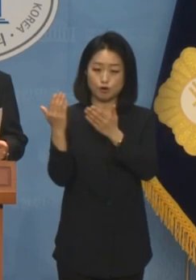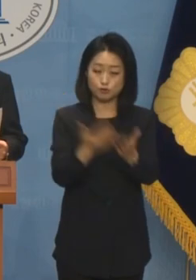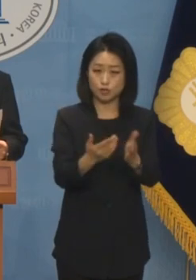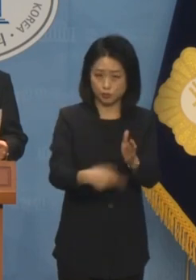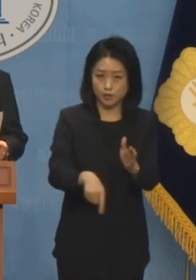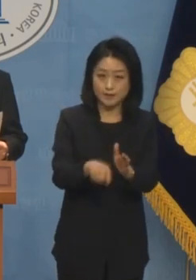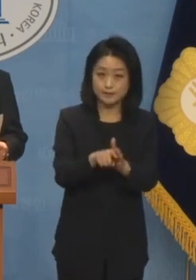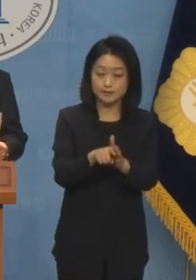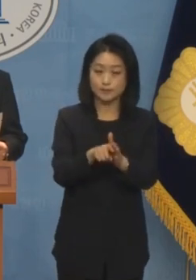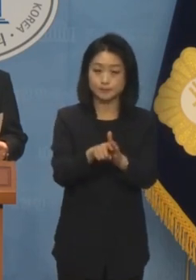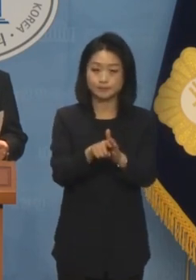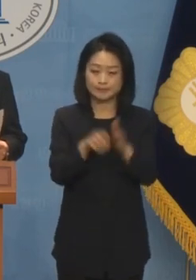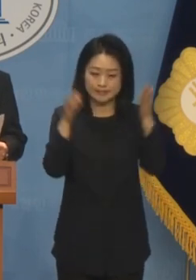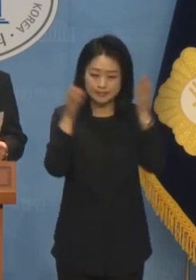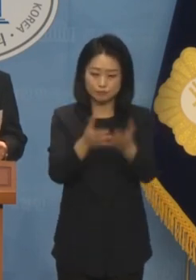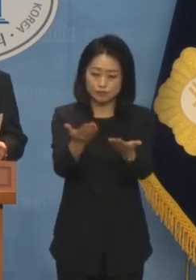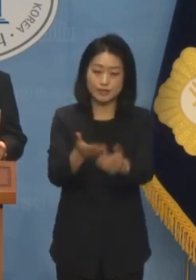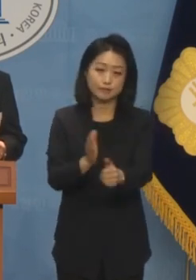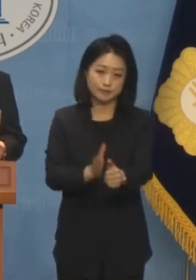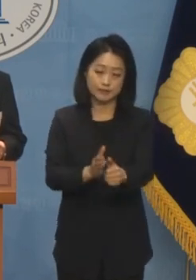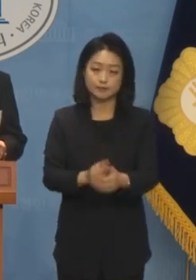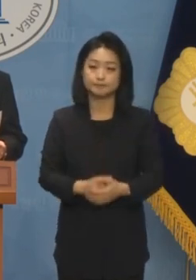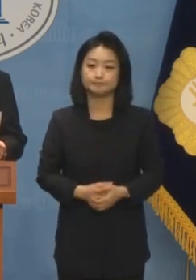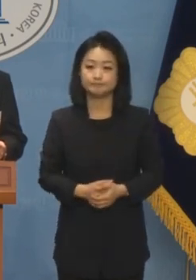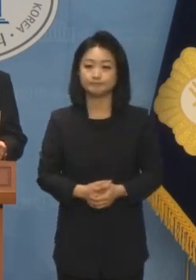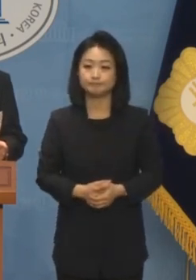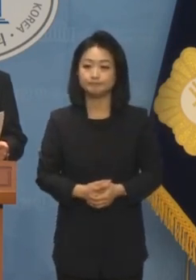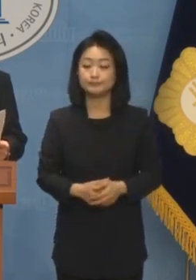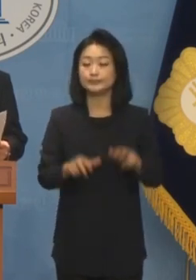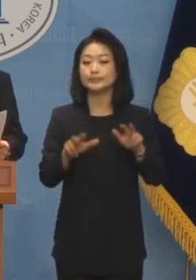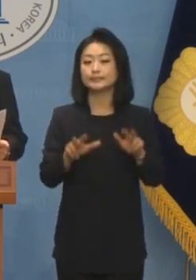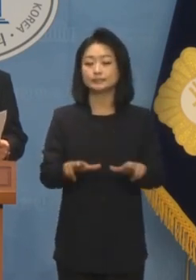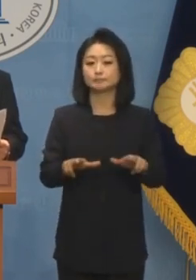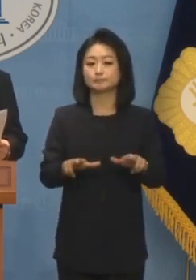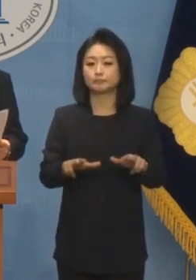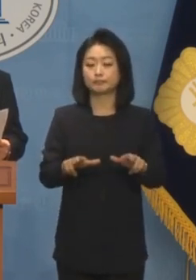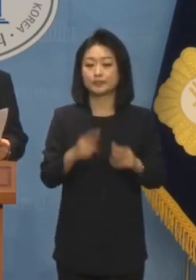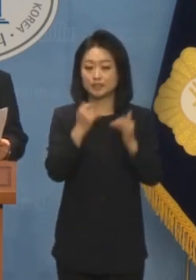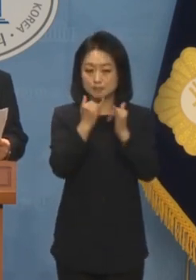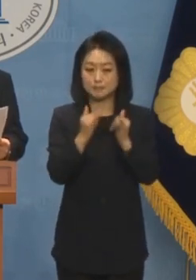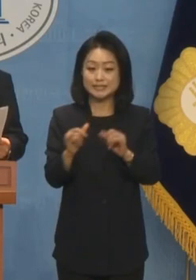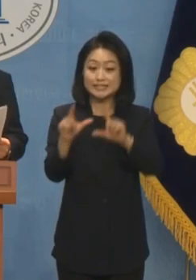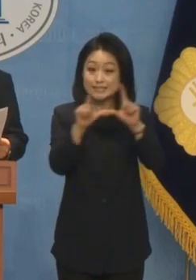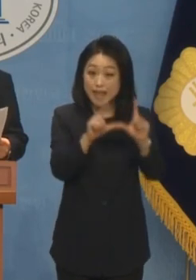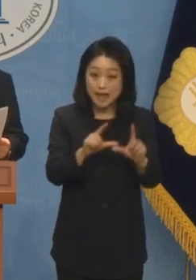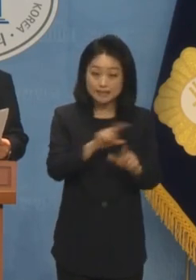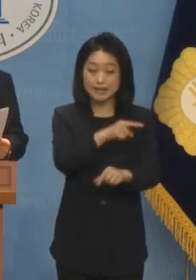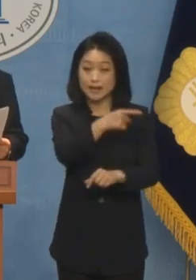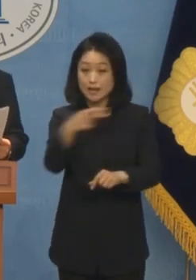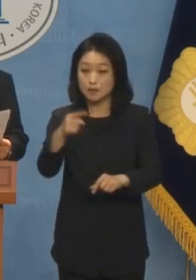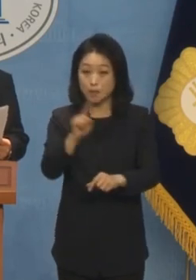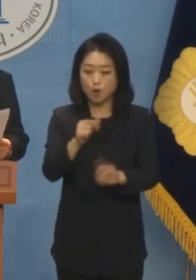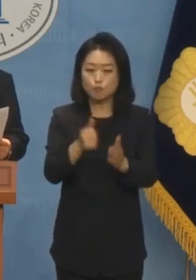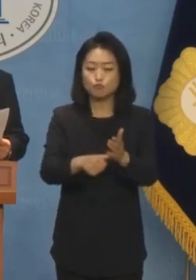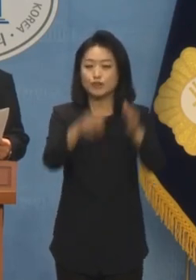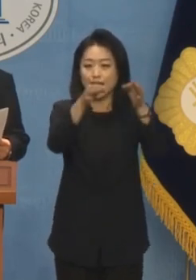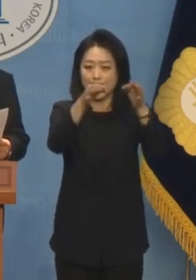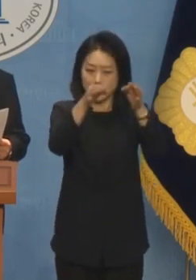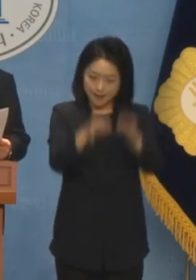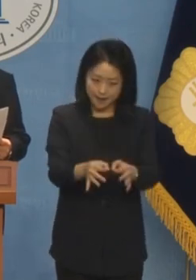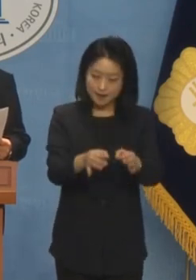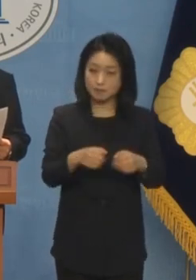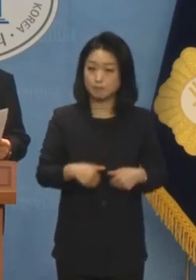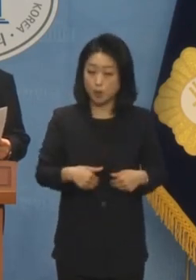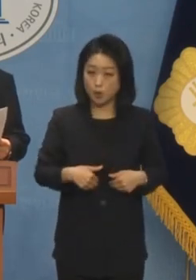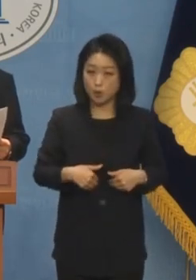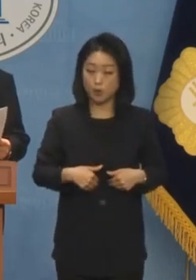데 집중해야 할 것입니다. 현재 민생 최우선 과제는 물가를